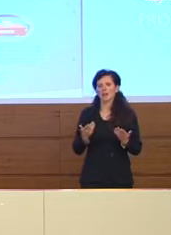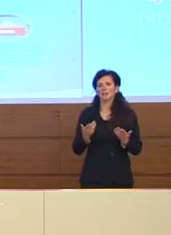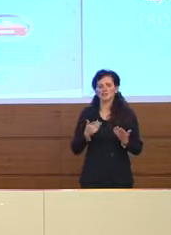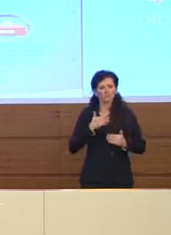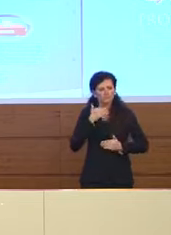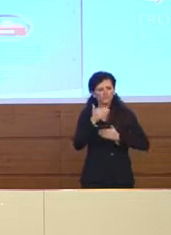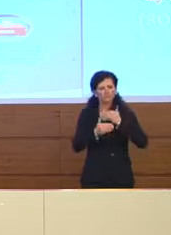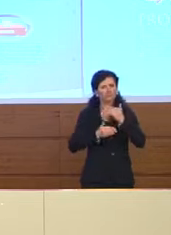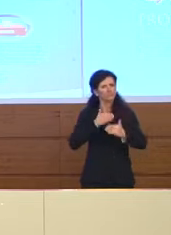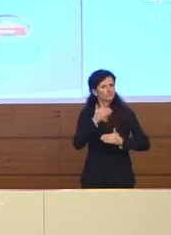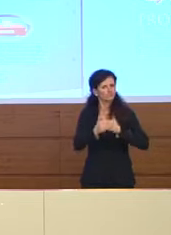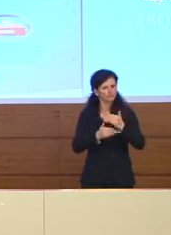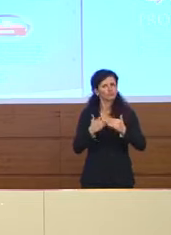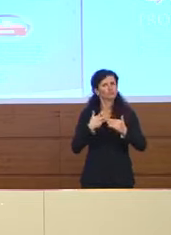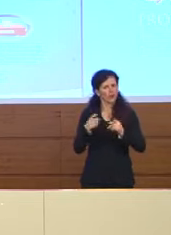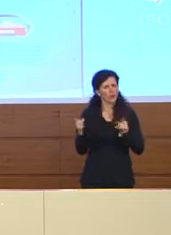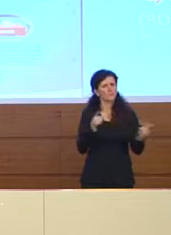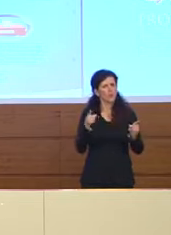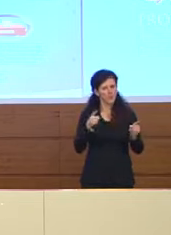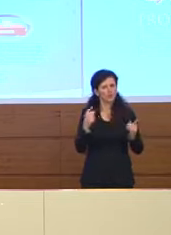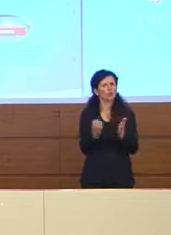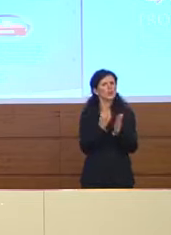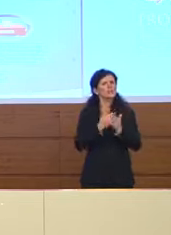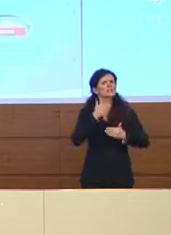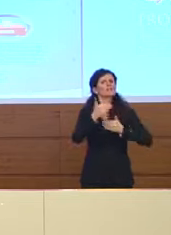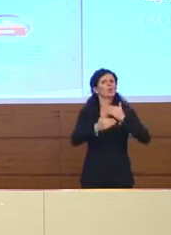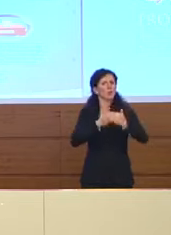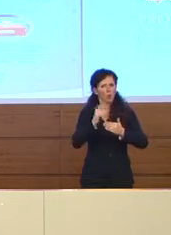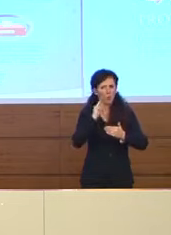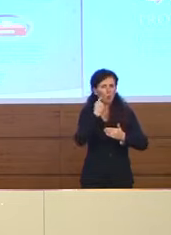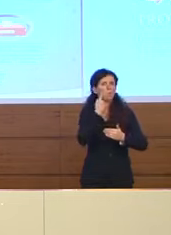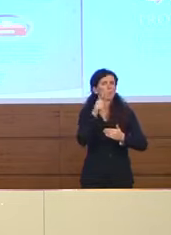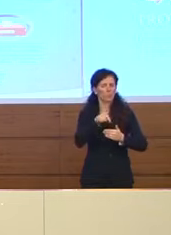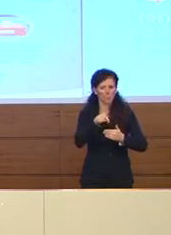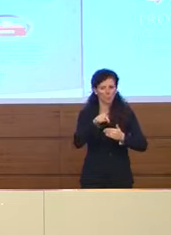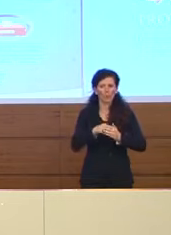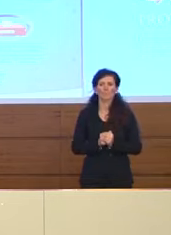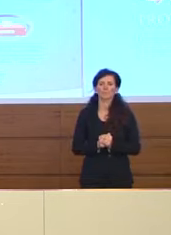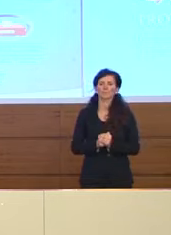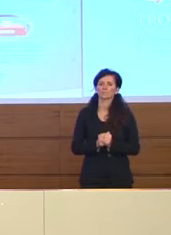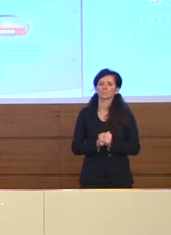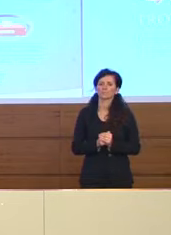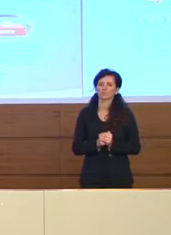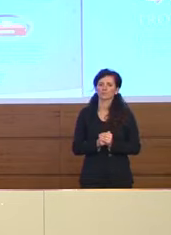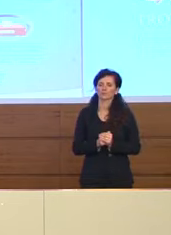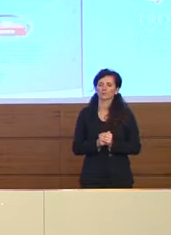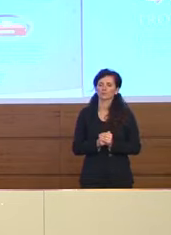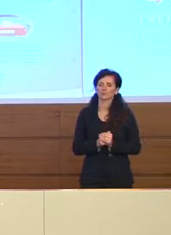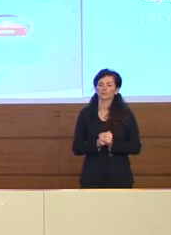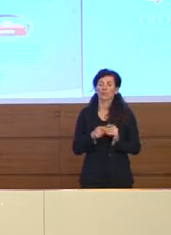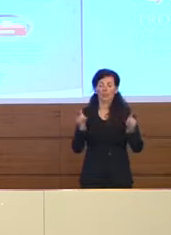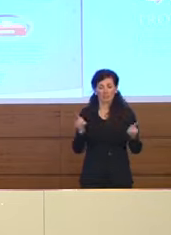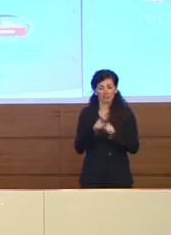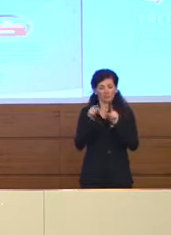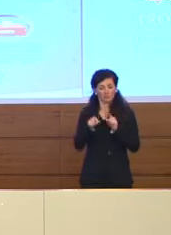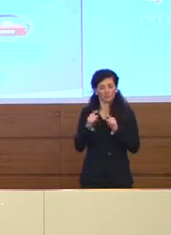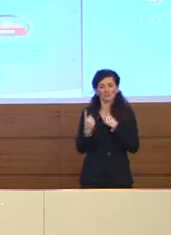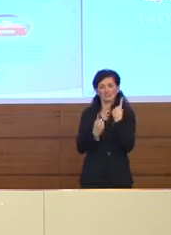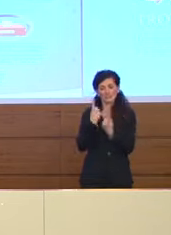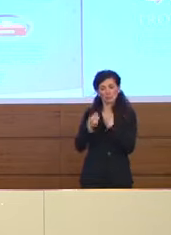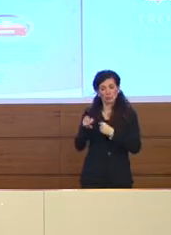di sviluppo dove però anche qui a deve essere detto molto chiaramente